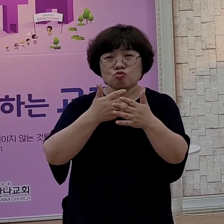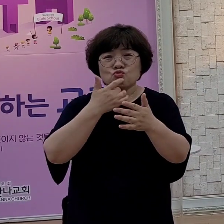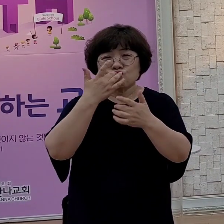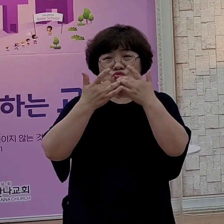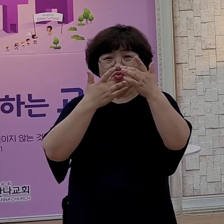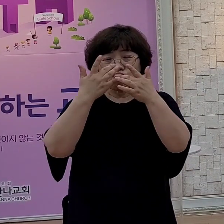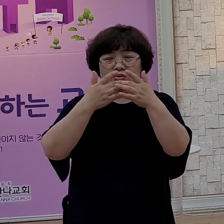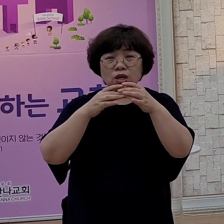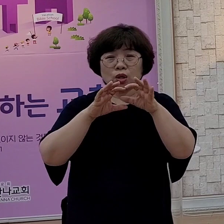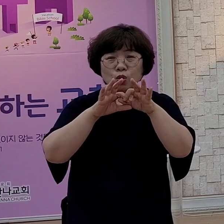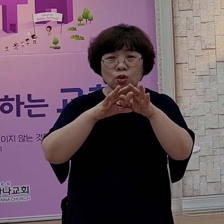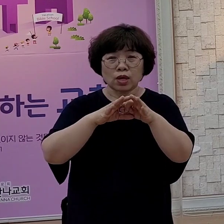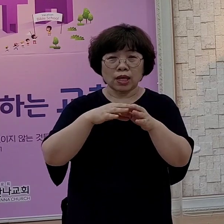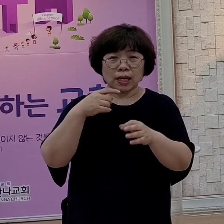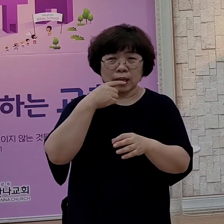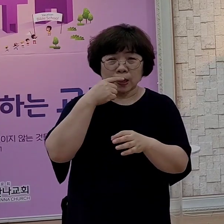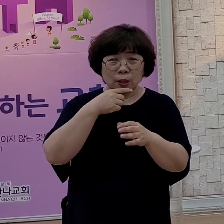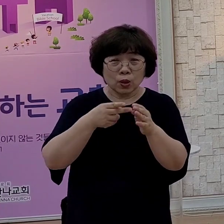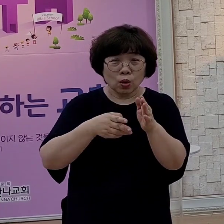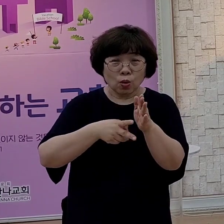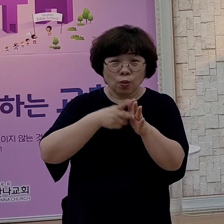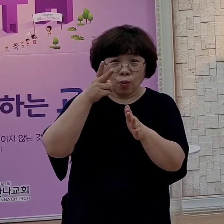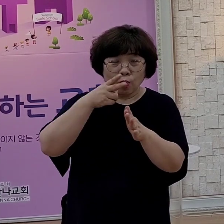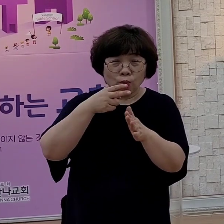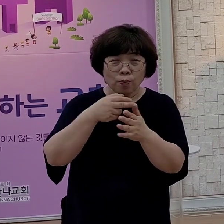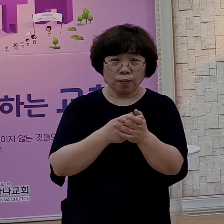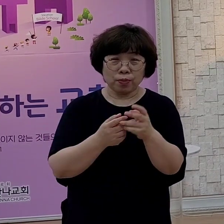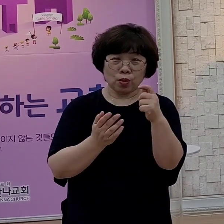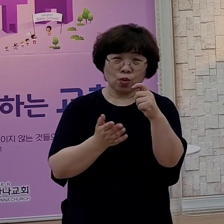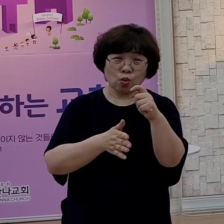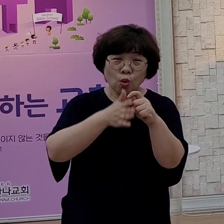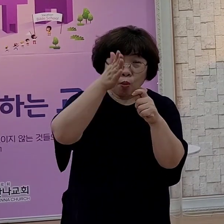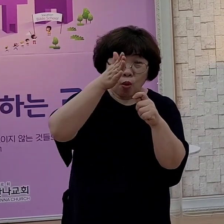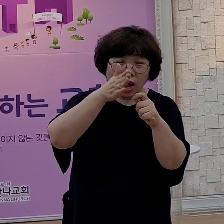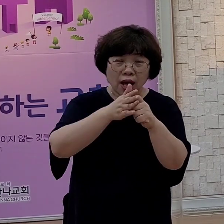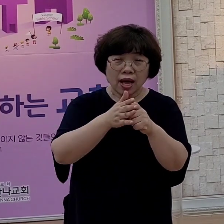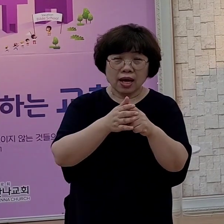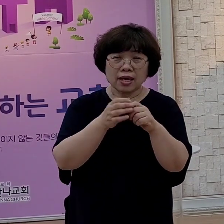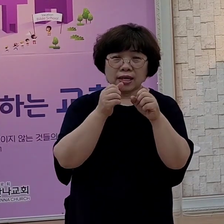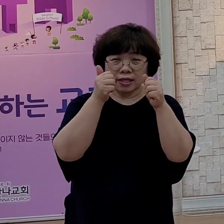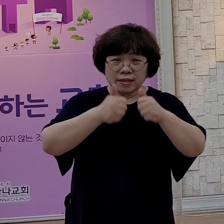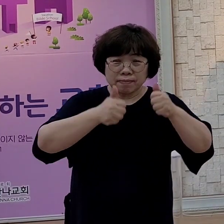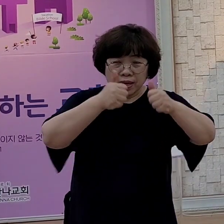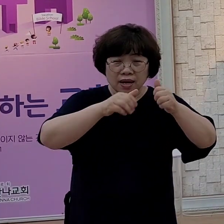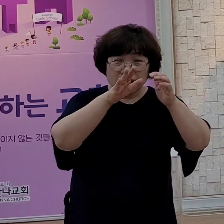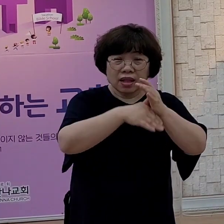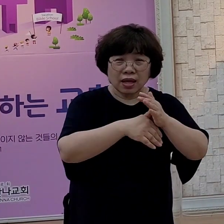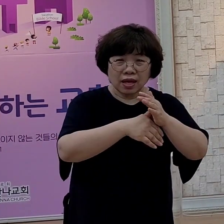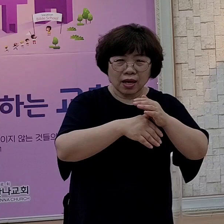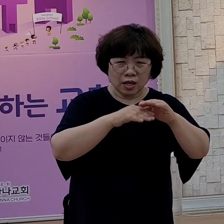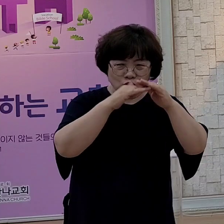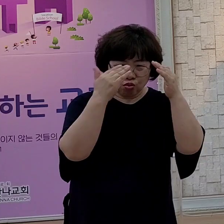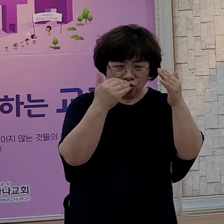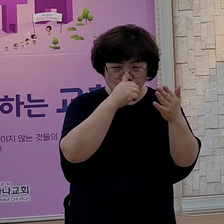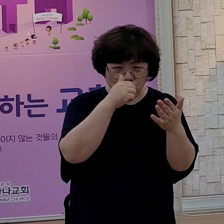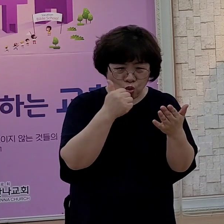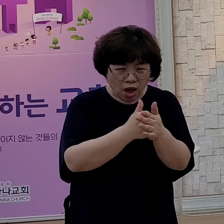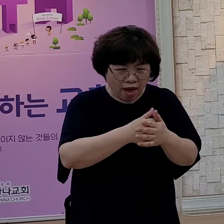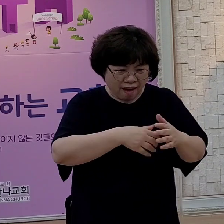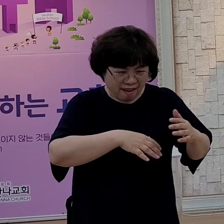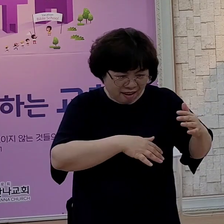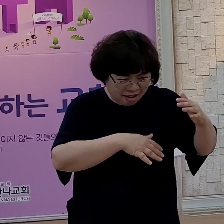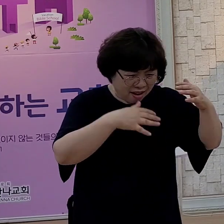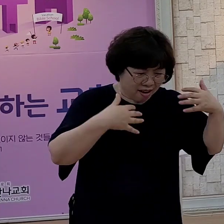불로 이 소돔과 고모라를 심판할 때가 있었습니다. 거기도 죄악이 관영하고 더럽기